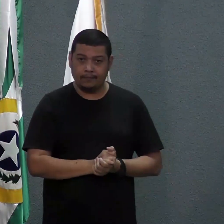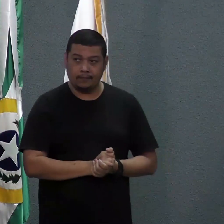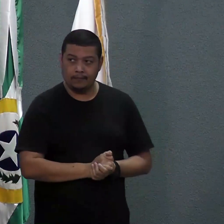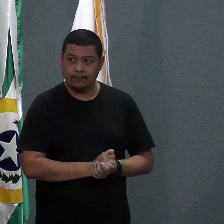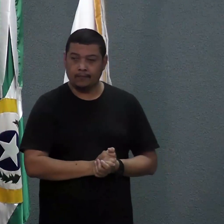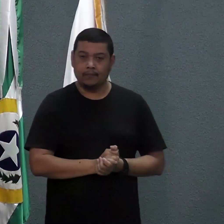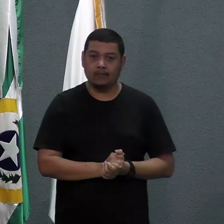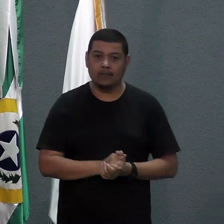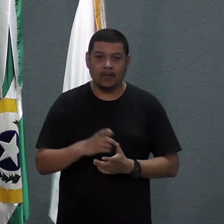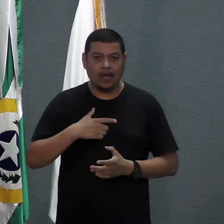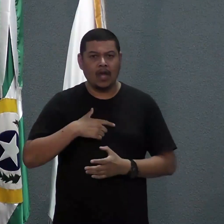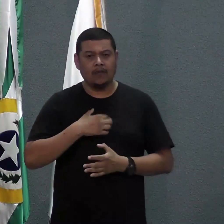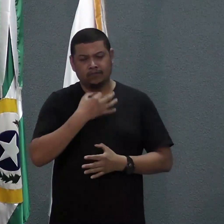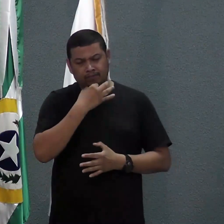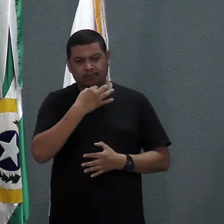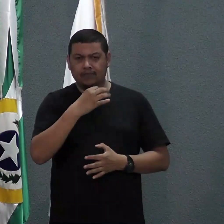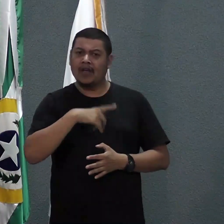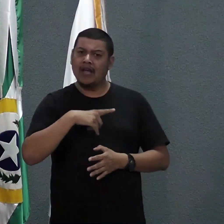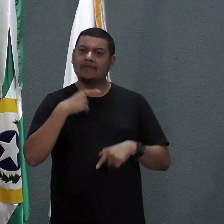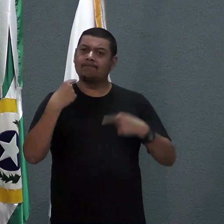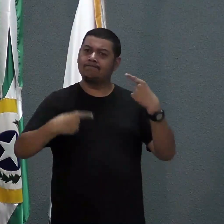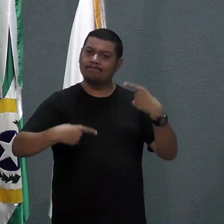sim, penso eu, que realmente é